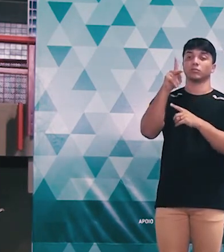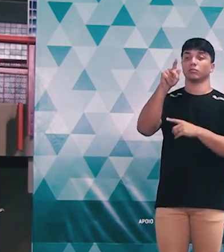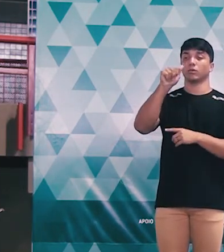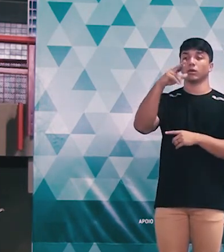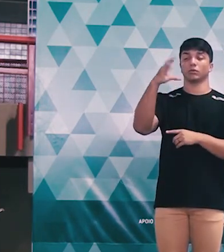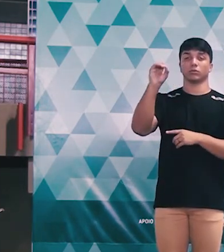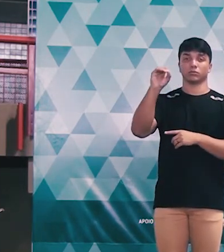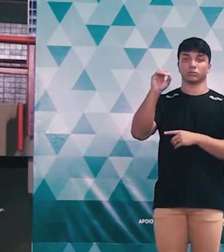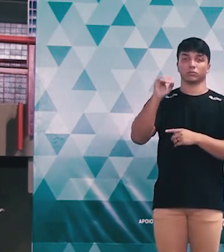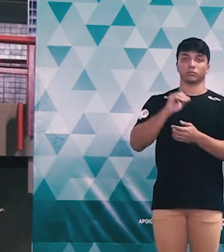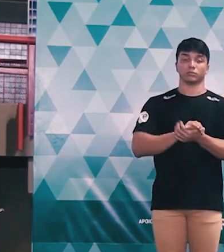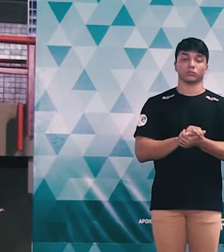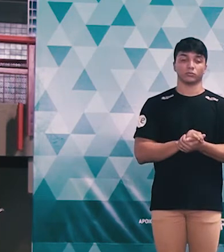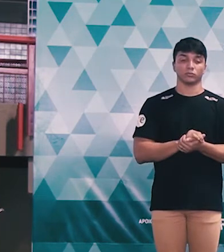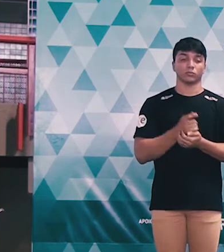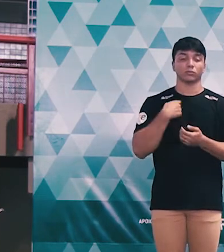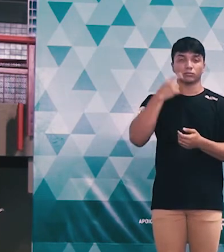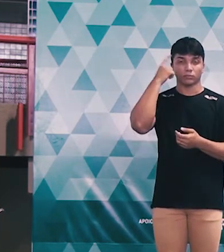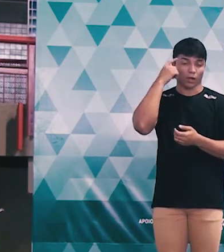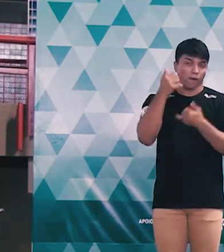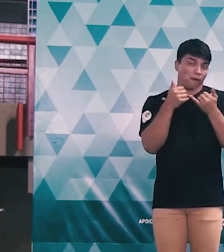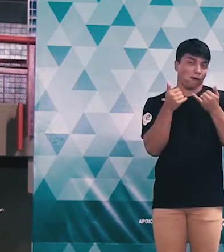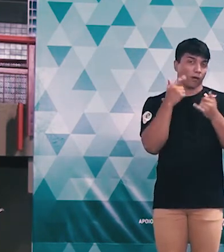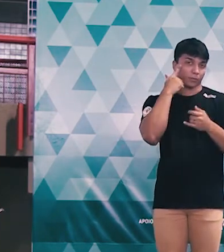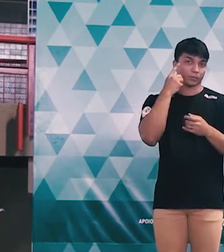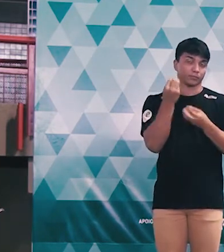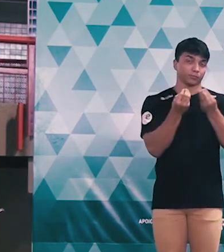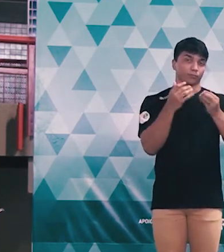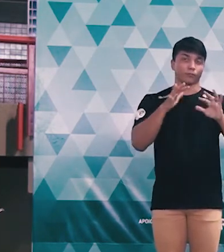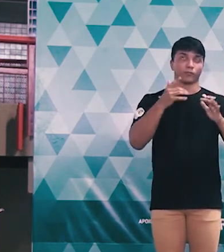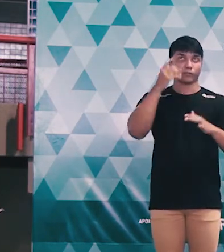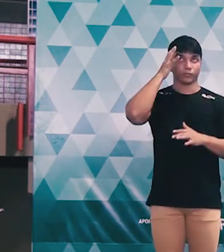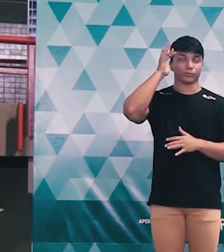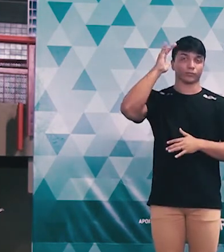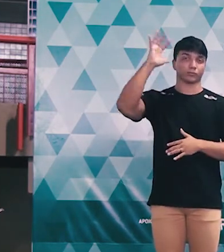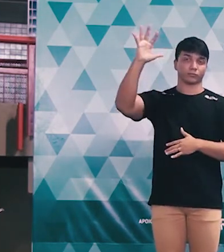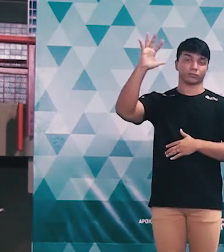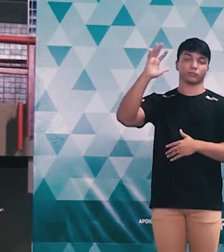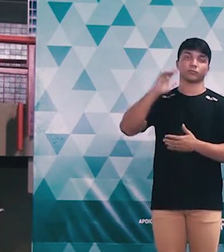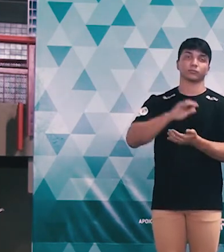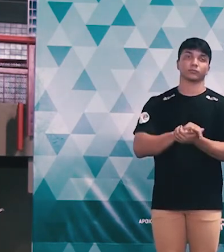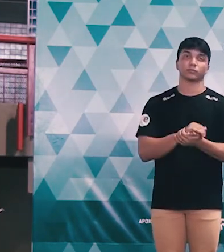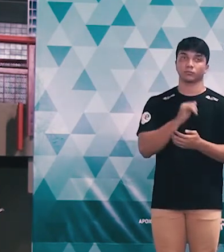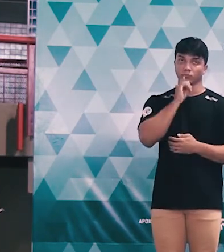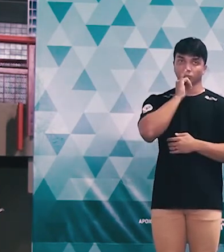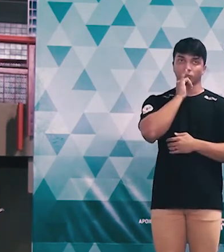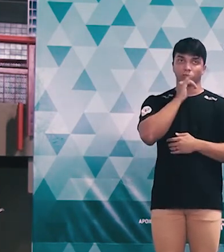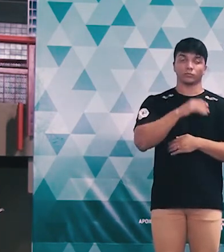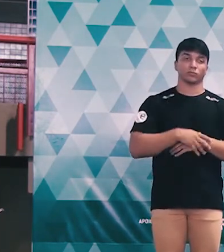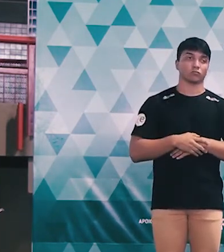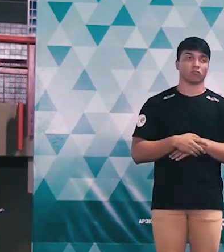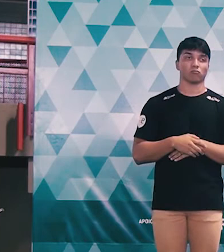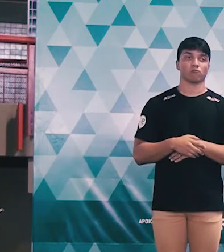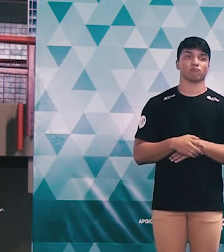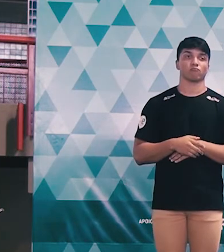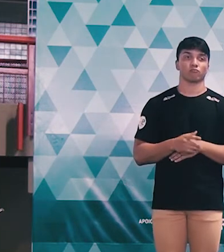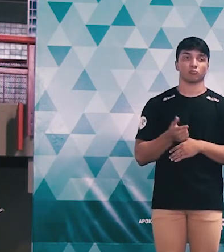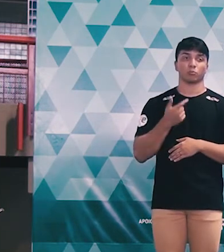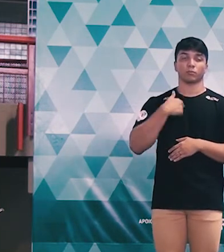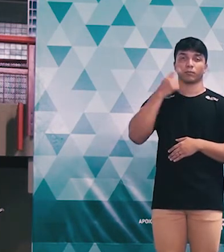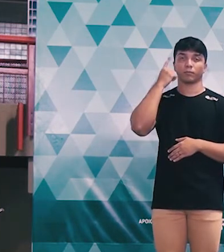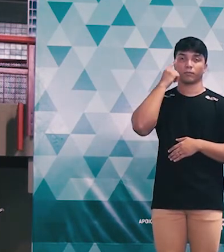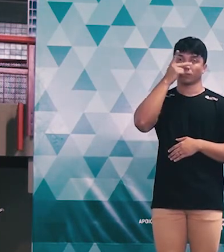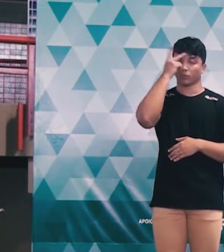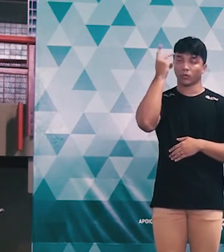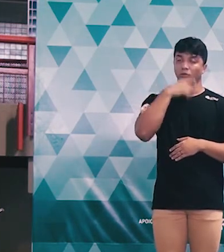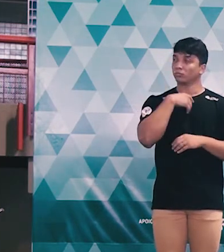para a gente brincar aqui um pouquinho em relação a esse assunto. Imaginem o seguinte, imaginem que o treinador